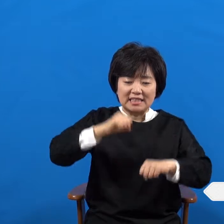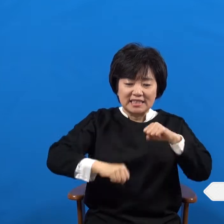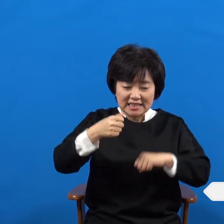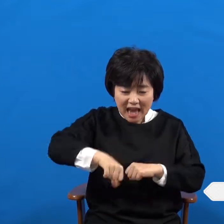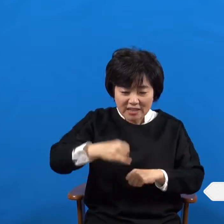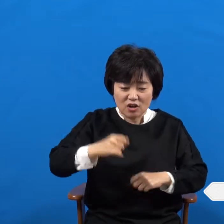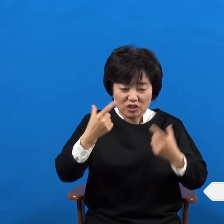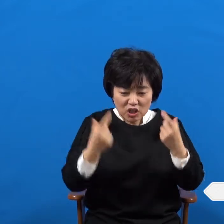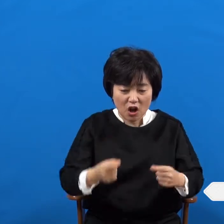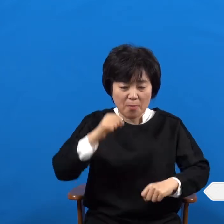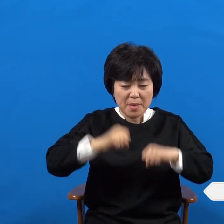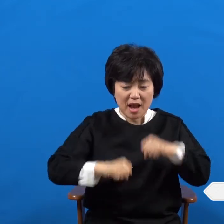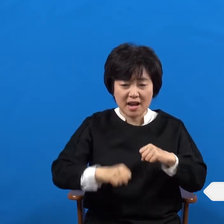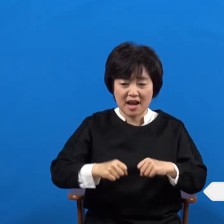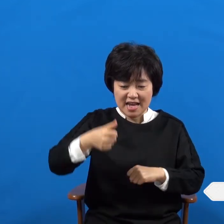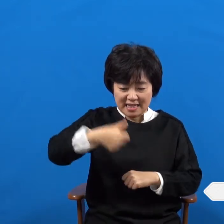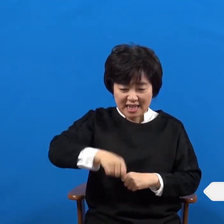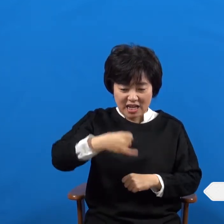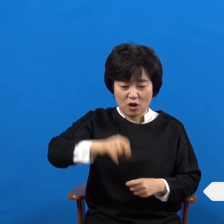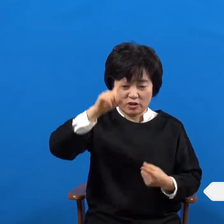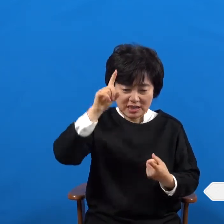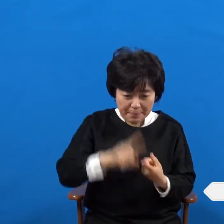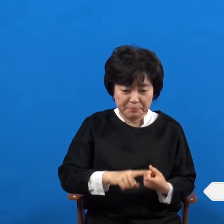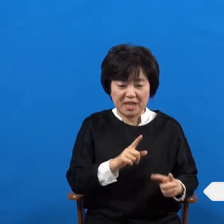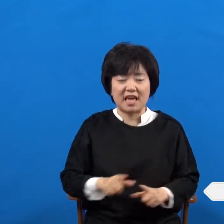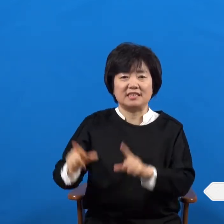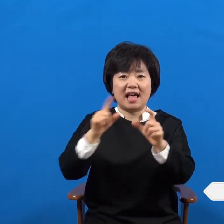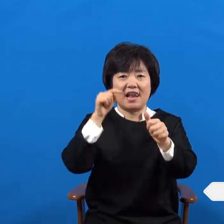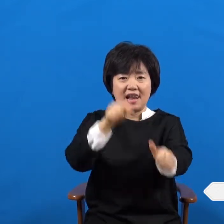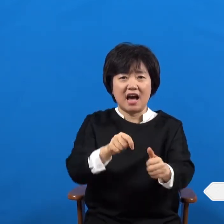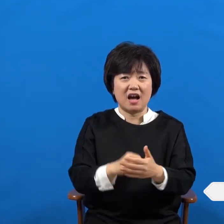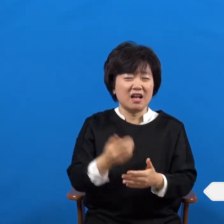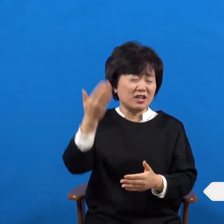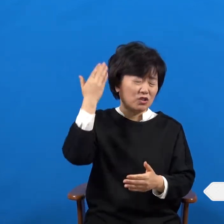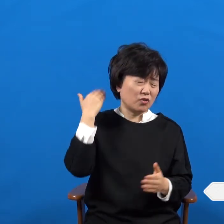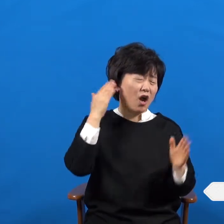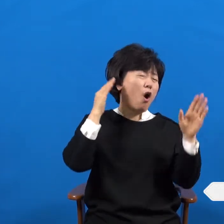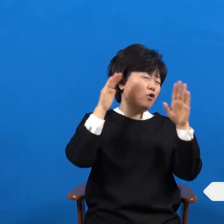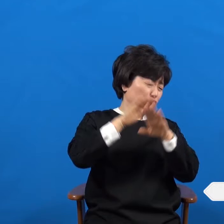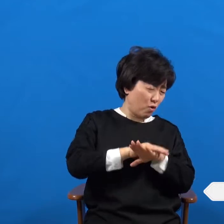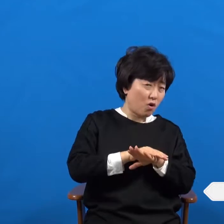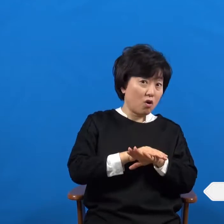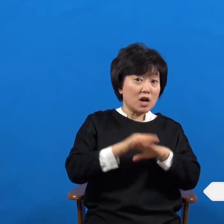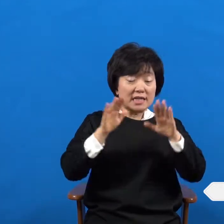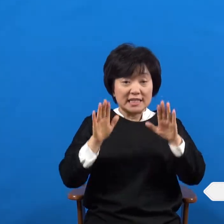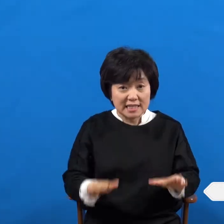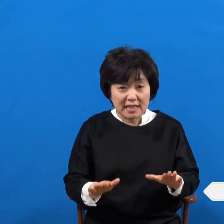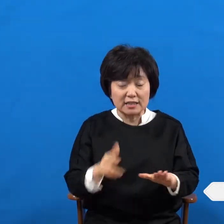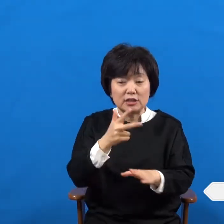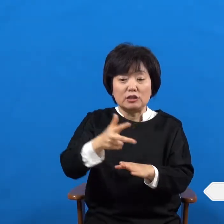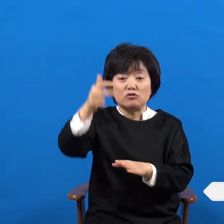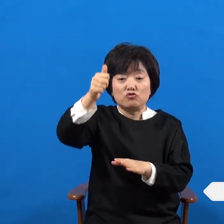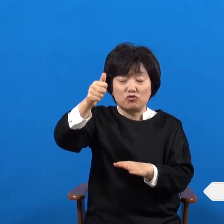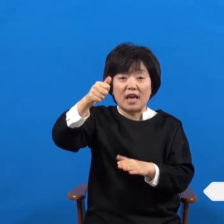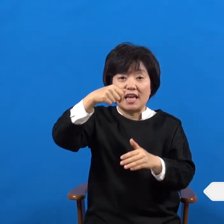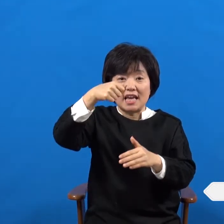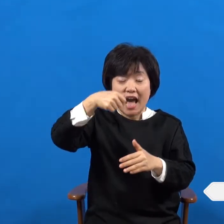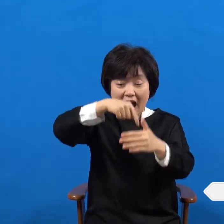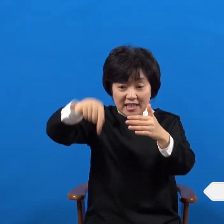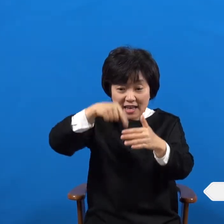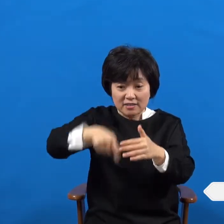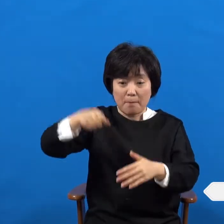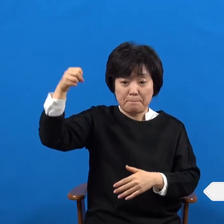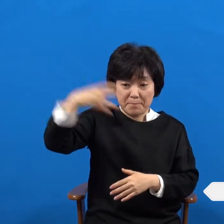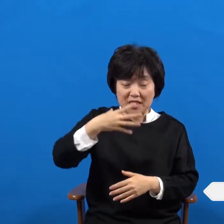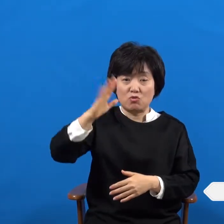말씀합니다. 자녀답게 살라고 말씀합니다. 전에는 어둠이었습니다. 그러나 이제는 주 안에서 빛입니다. 이제